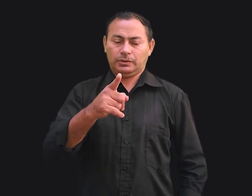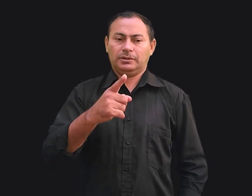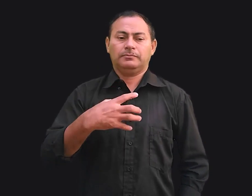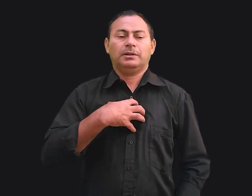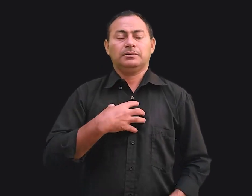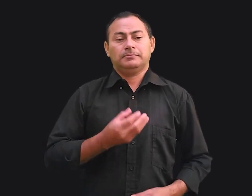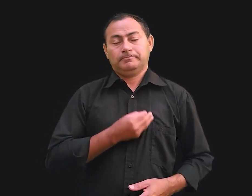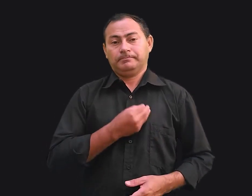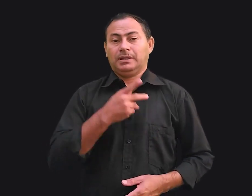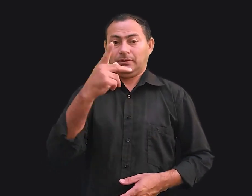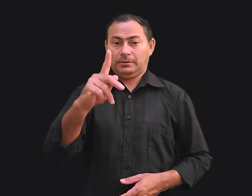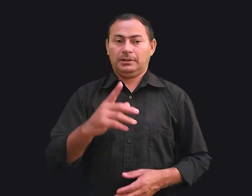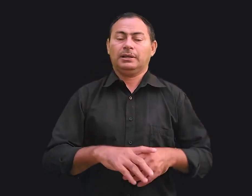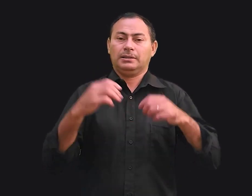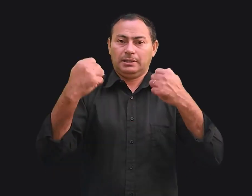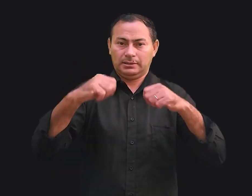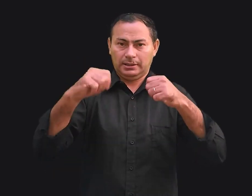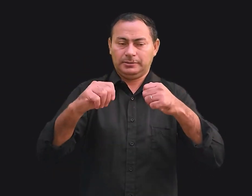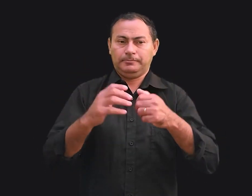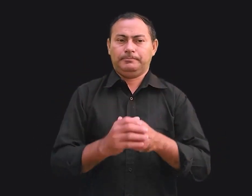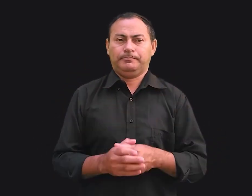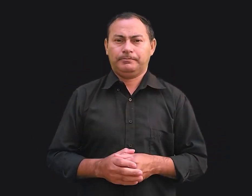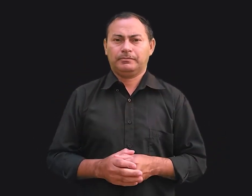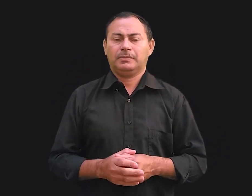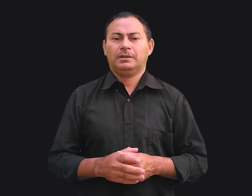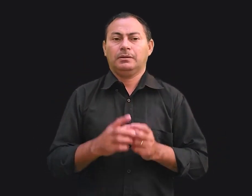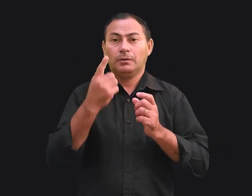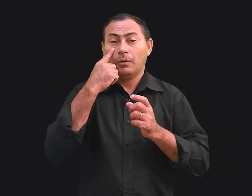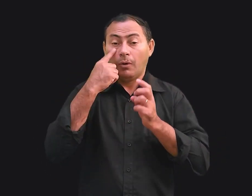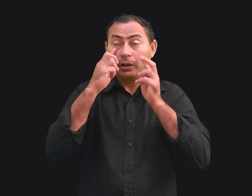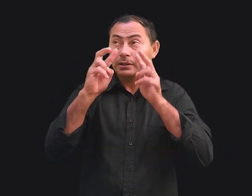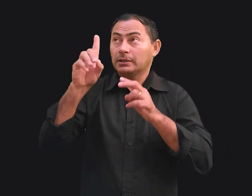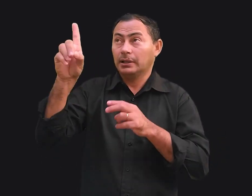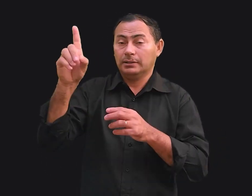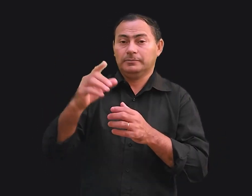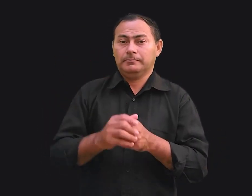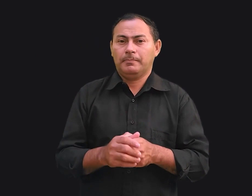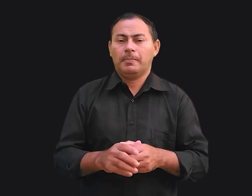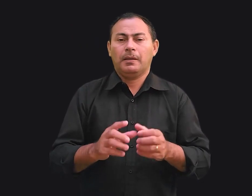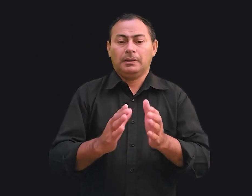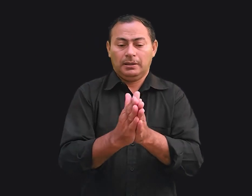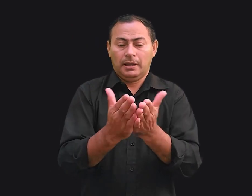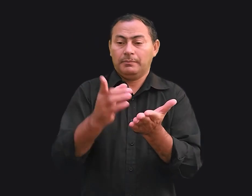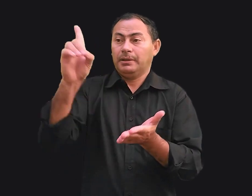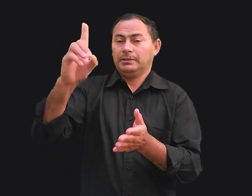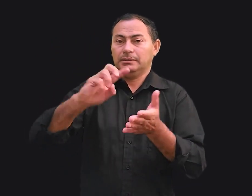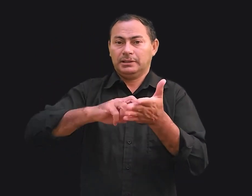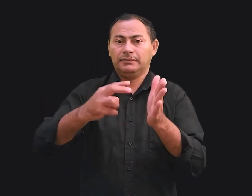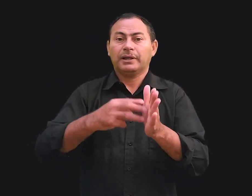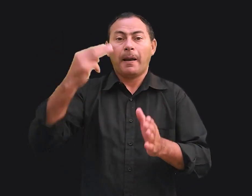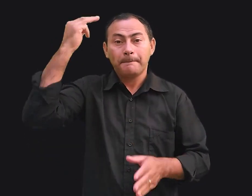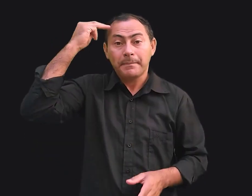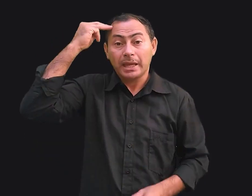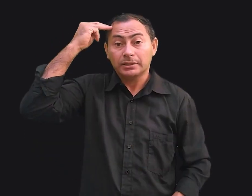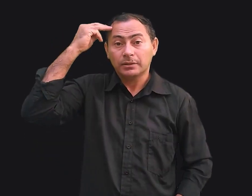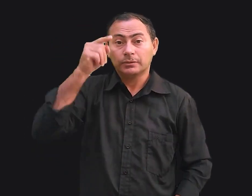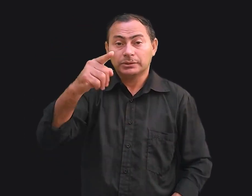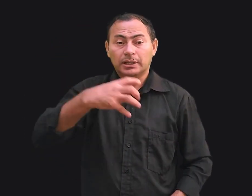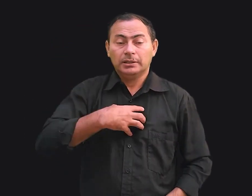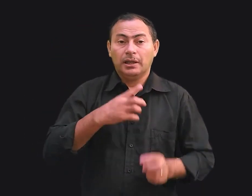ou satisfez as necessidades dos olhos deles. Na Bíblia isso significa a mente, a maneira como você